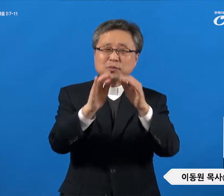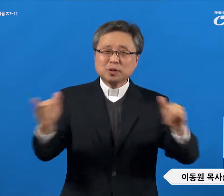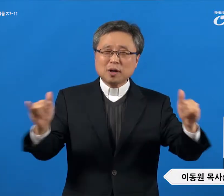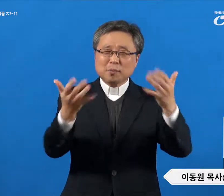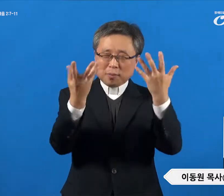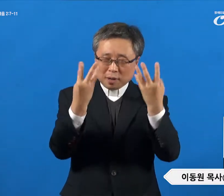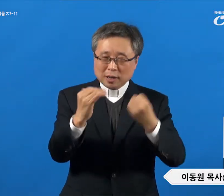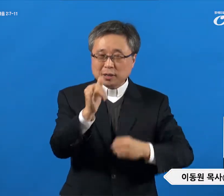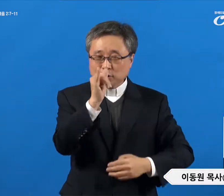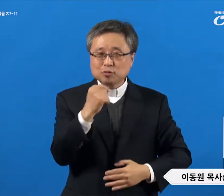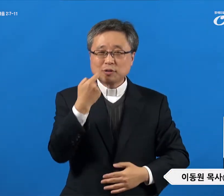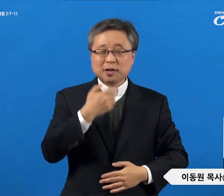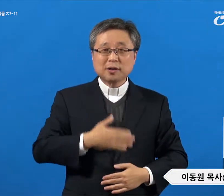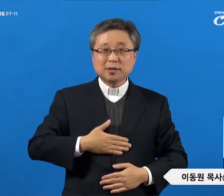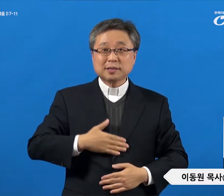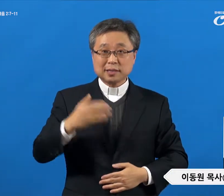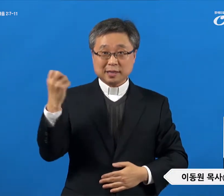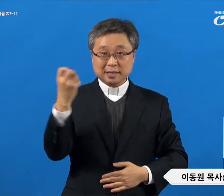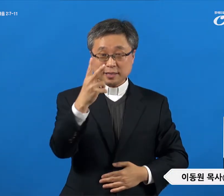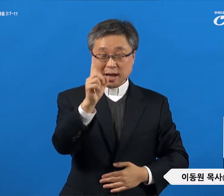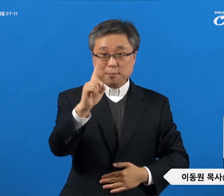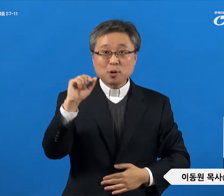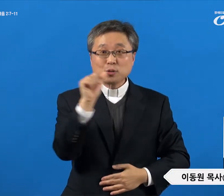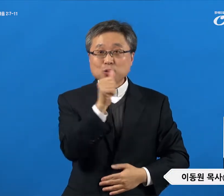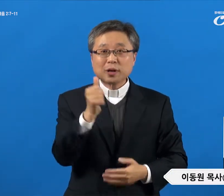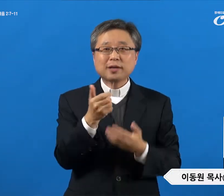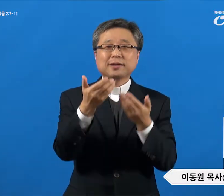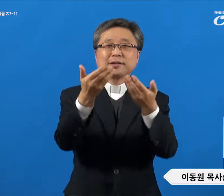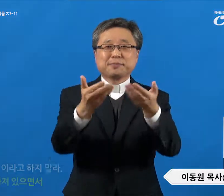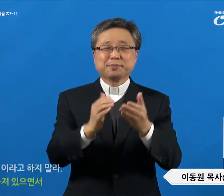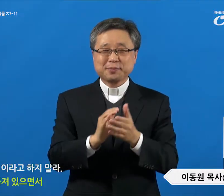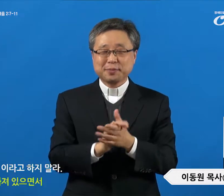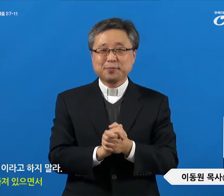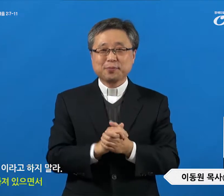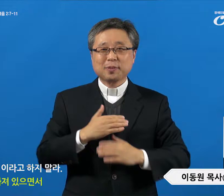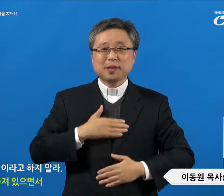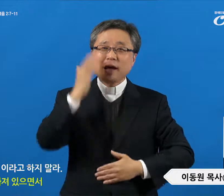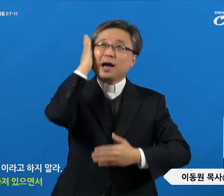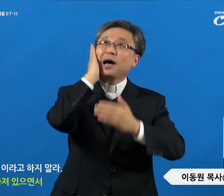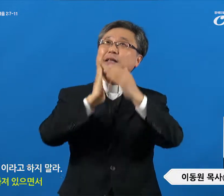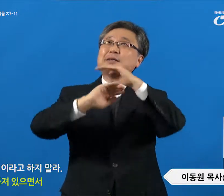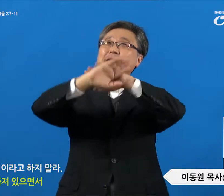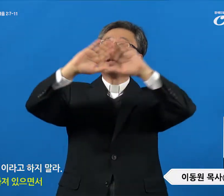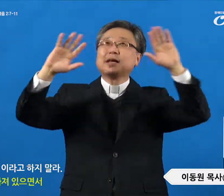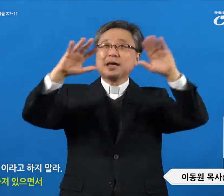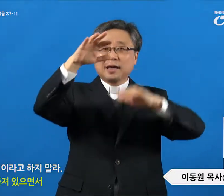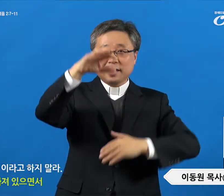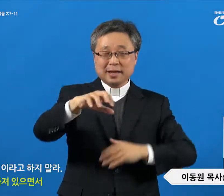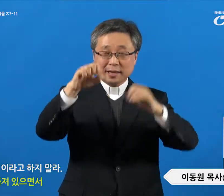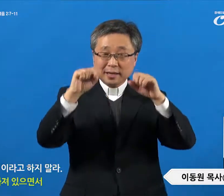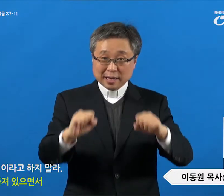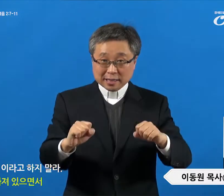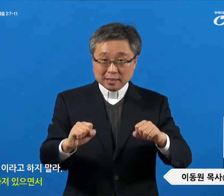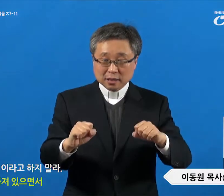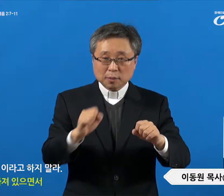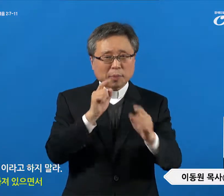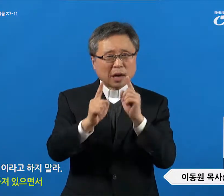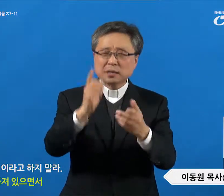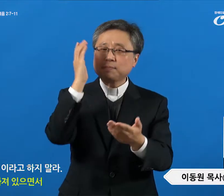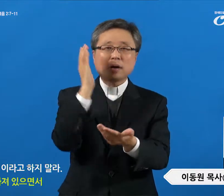계실 것입니다. 제가 다시 한번 소개해 보겠습니다. 하늘에 계신 이라고 하지 말라.